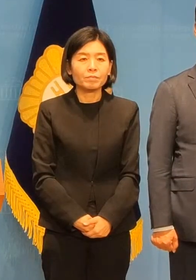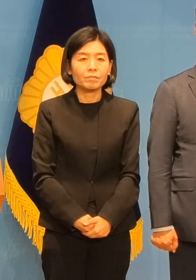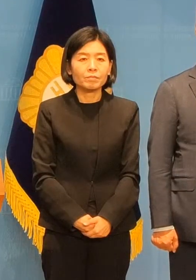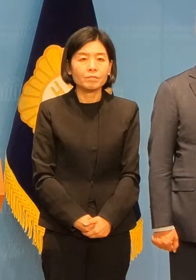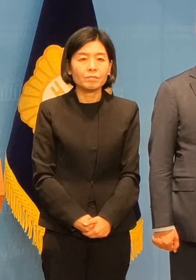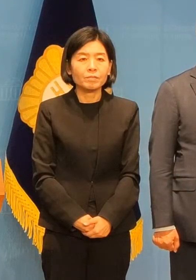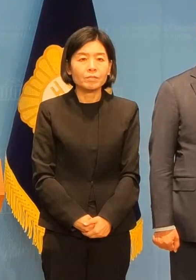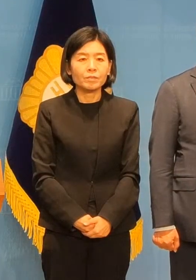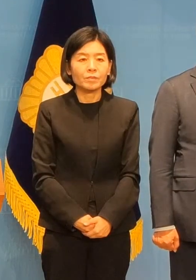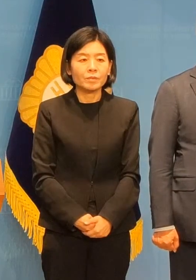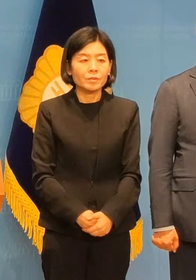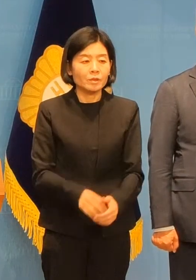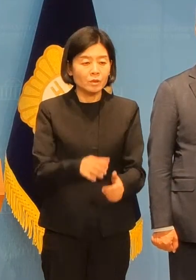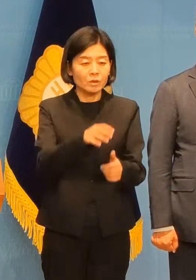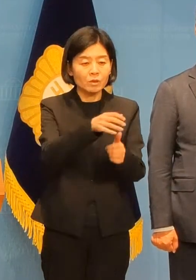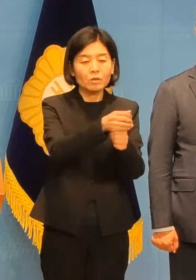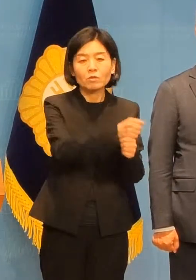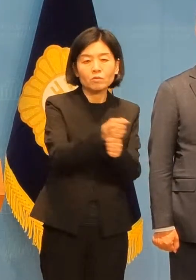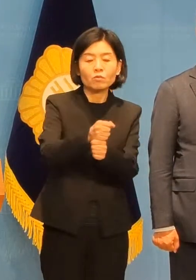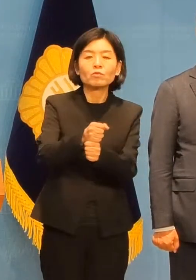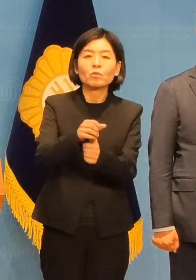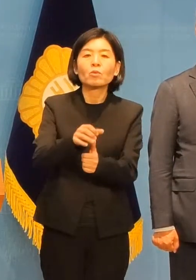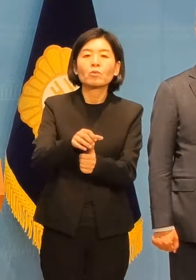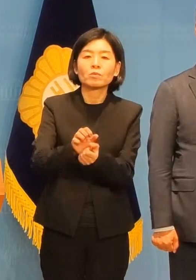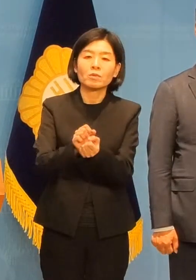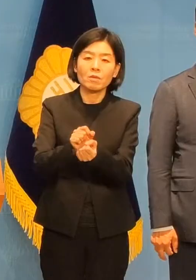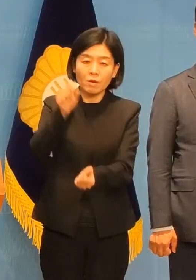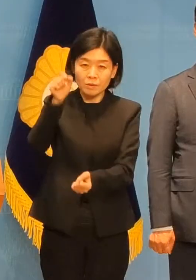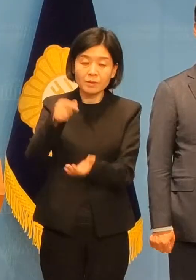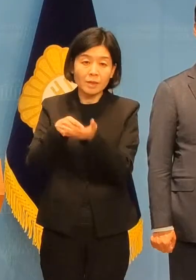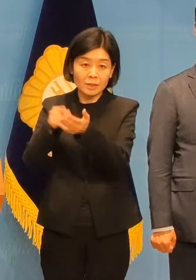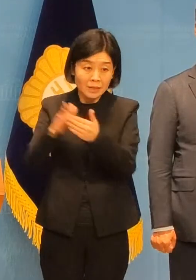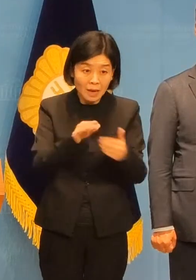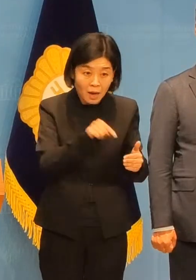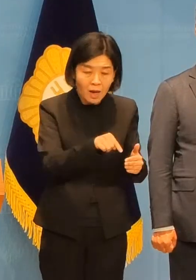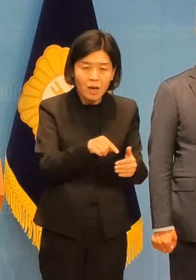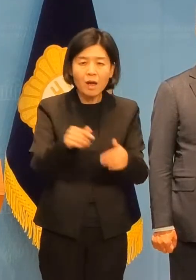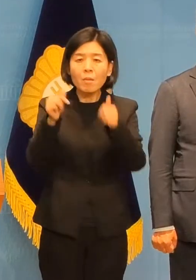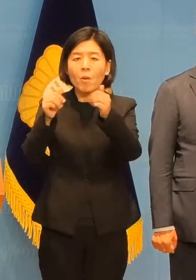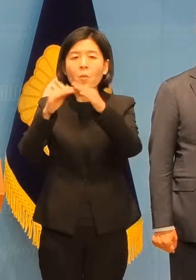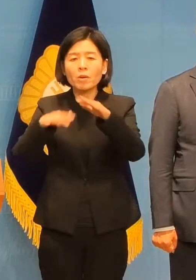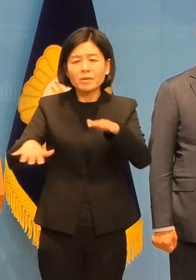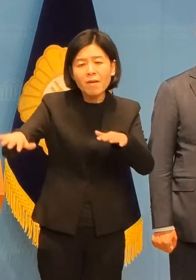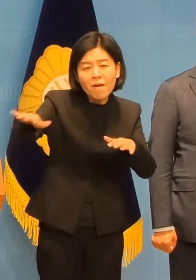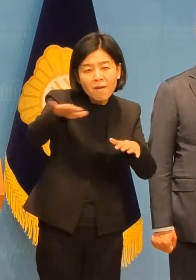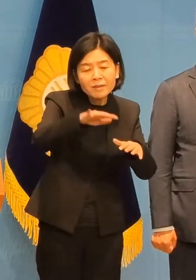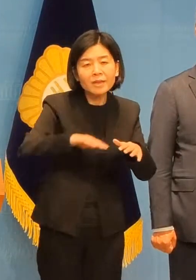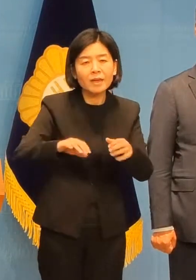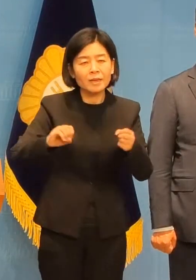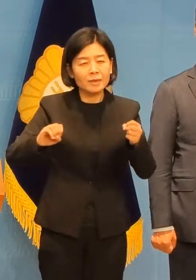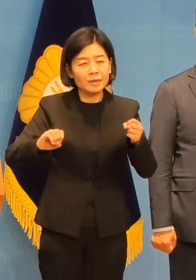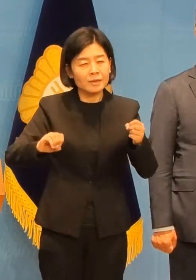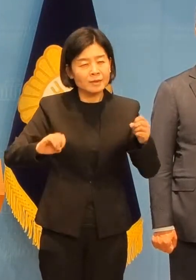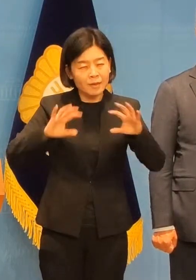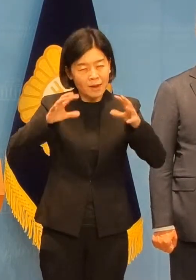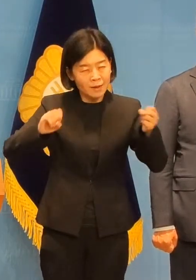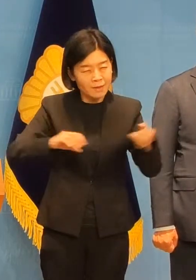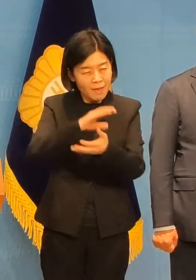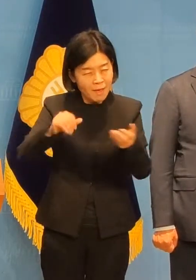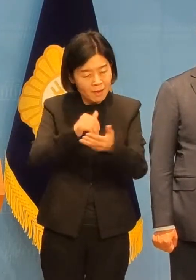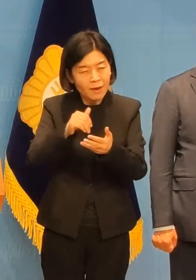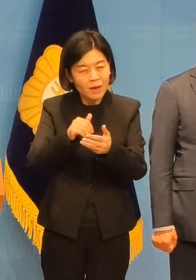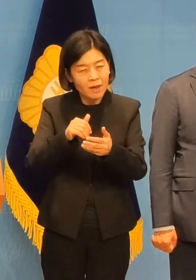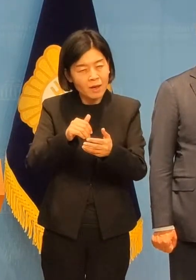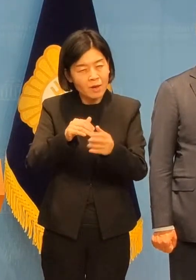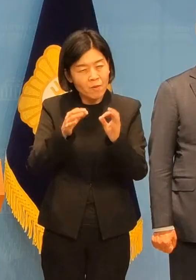이번 영장 기각의 배경에는 법원 조직 전체에 내란 방어 기류가 깔려 있을 가능성이 있습니다. 12월